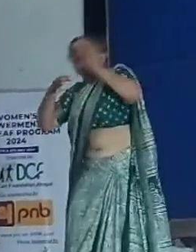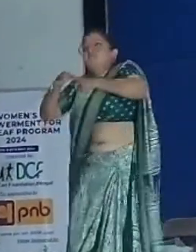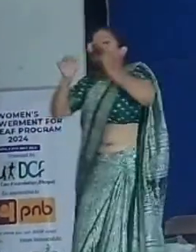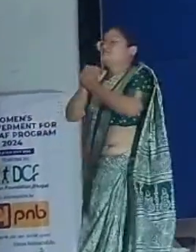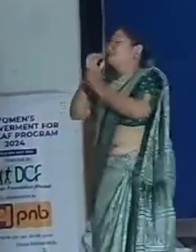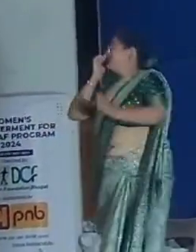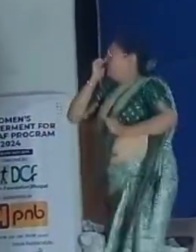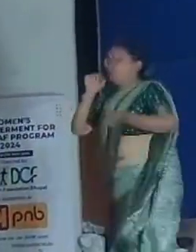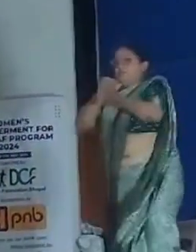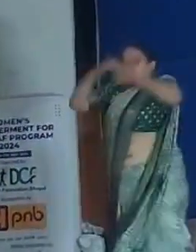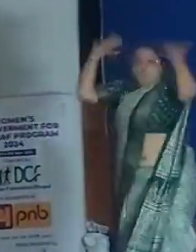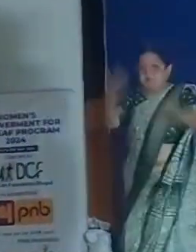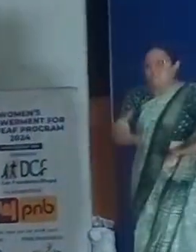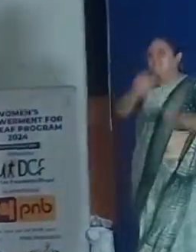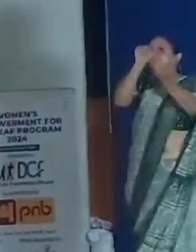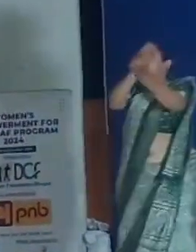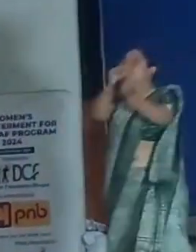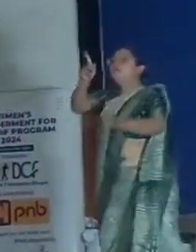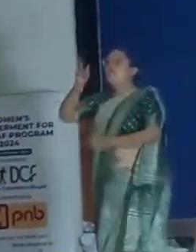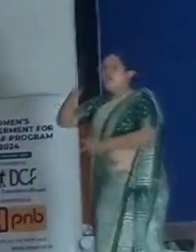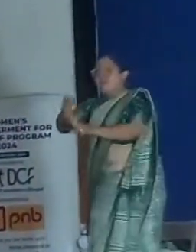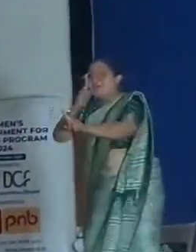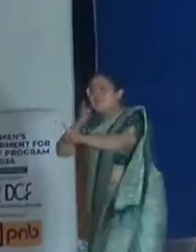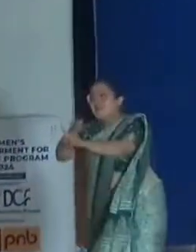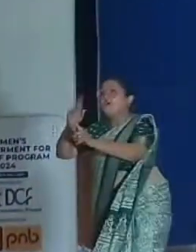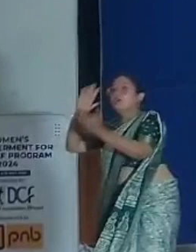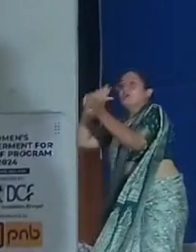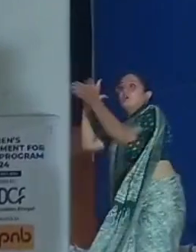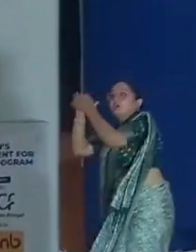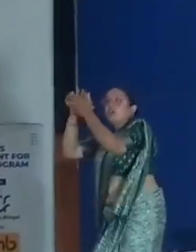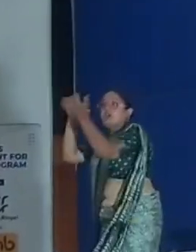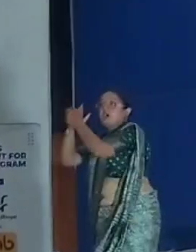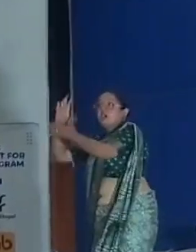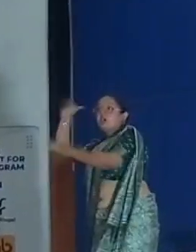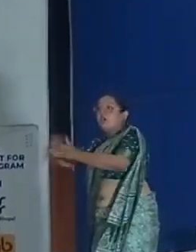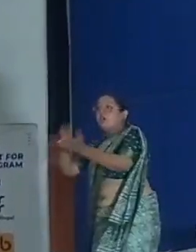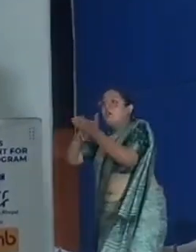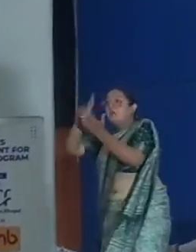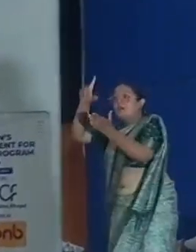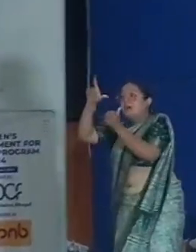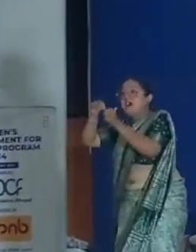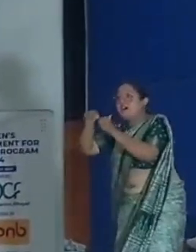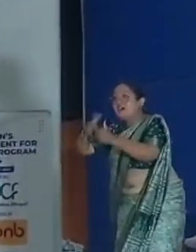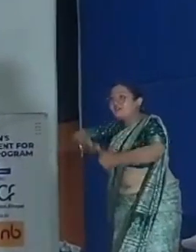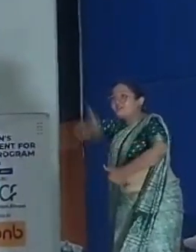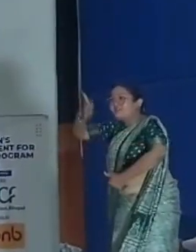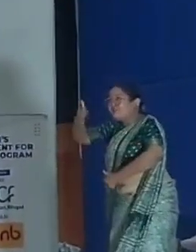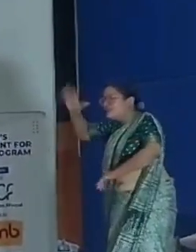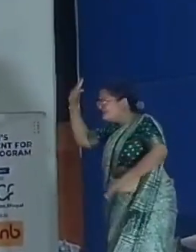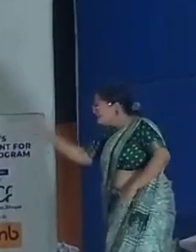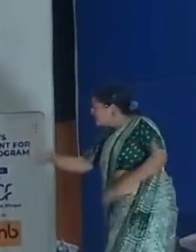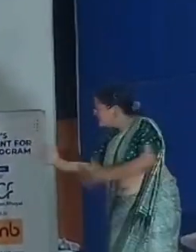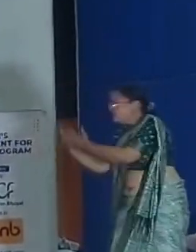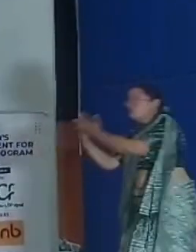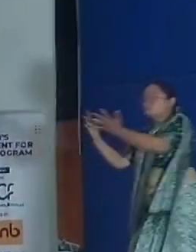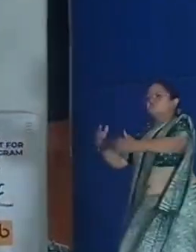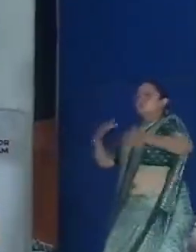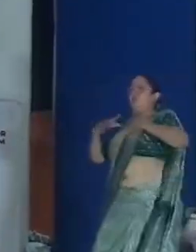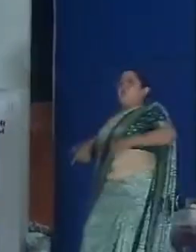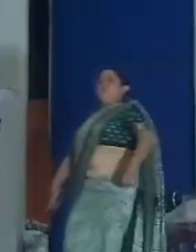तो मेरे पूरी वहाँ पे उनसे पूरी क्वारीज की, मेरे जो क्वेश्चन थे मेरे पूरे उनके सामने रखे, तो क्या है कि उनकी जो फ्रेंड है एमएलए जो उनके सारे सब लोग